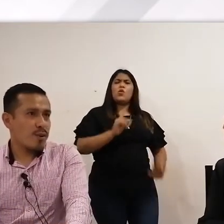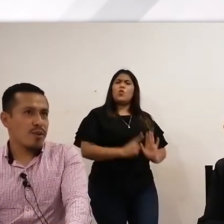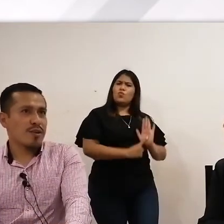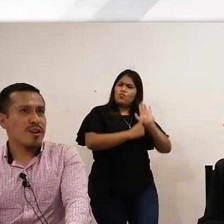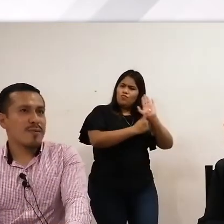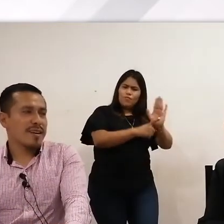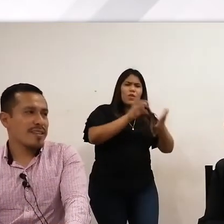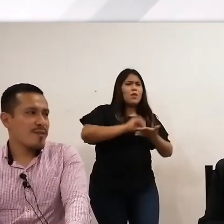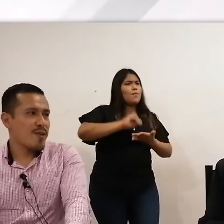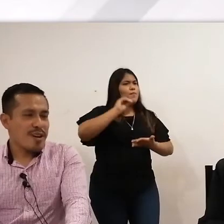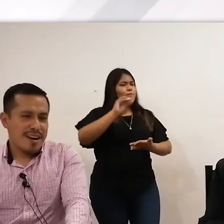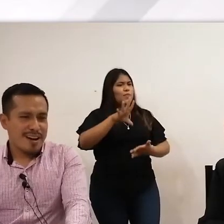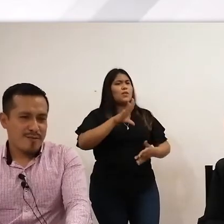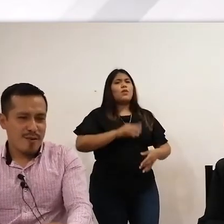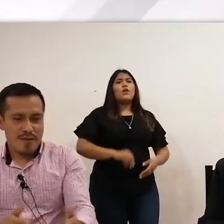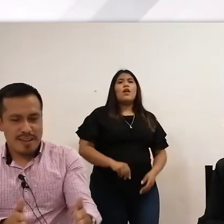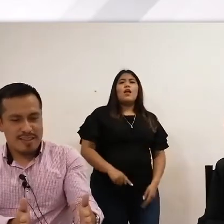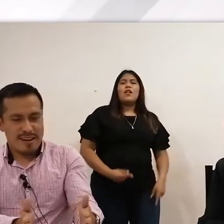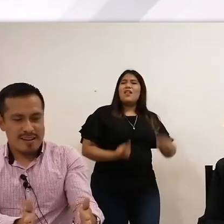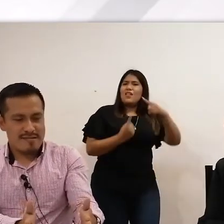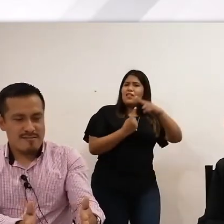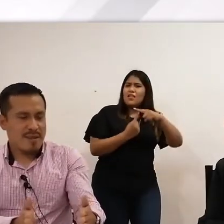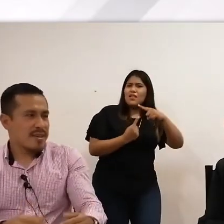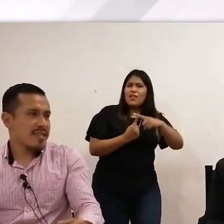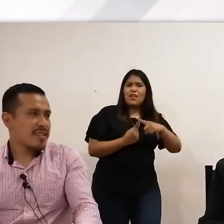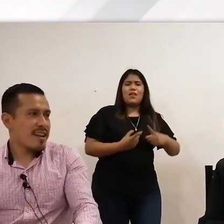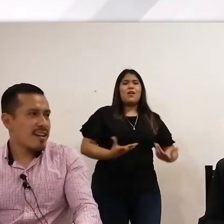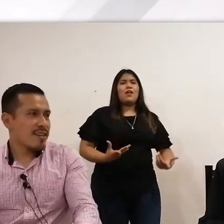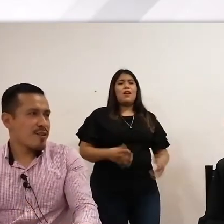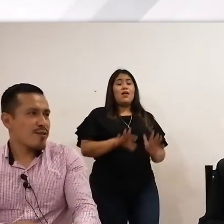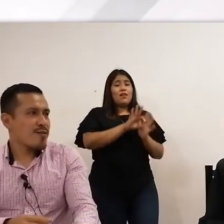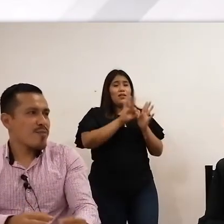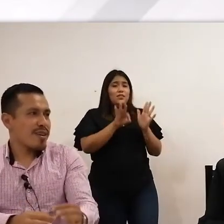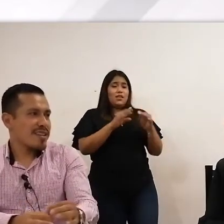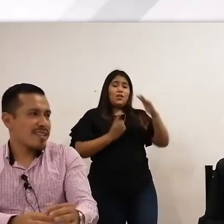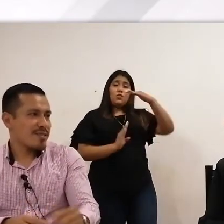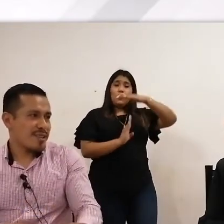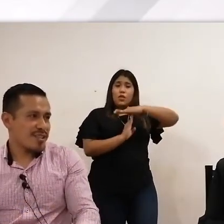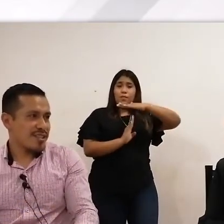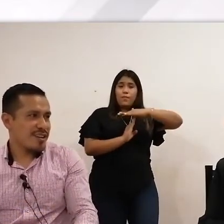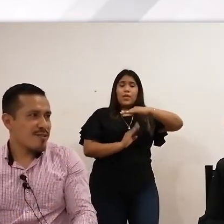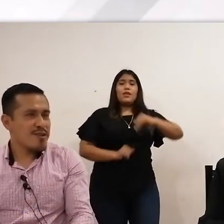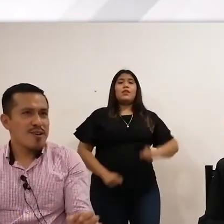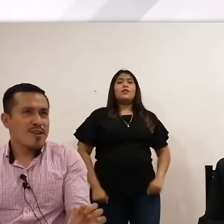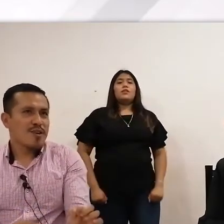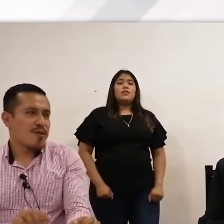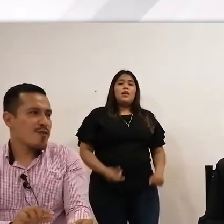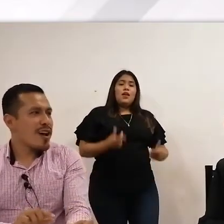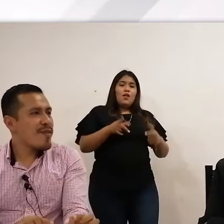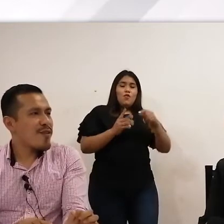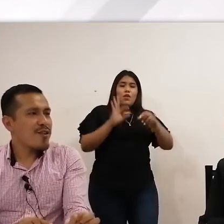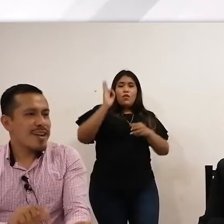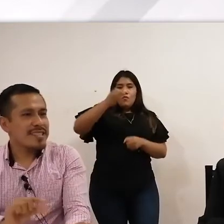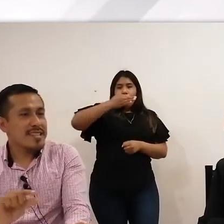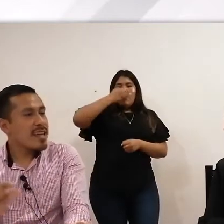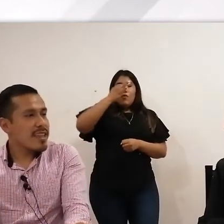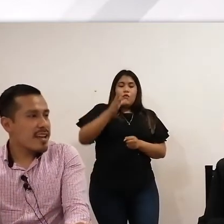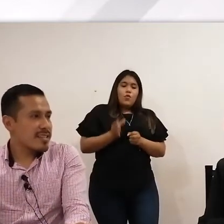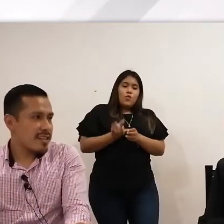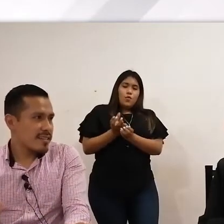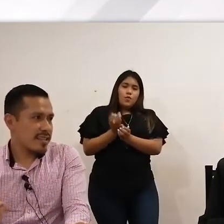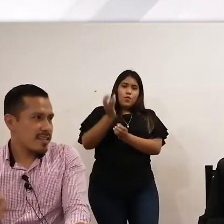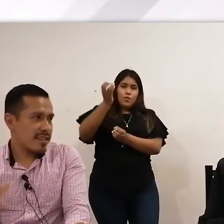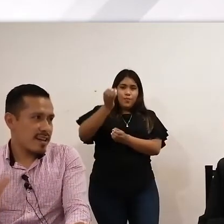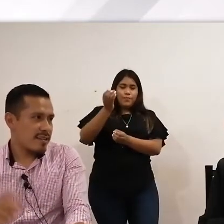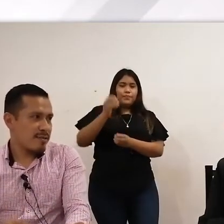y cumplió con el objetivo. Era una ofrenda en una mesita, con un pedacito de chicharrón, con una florecita